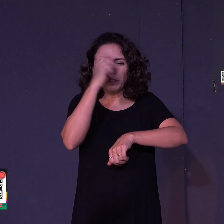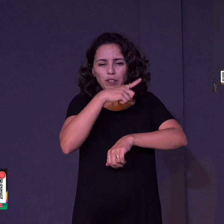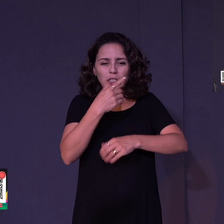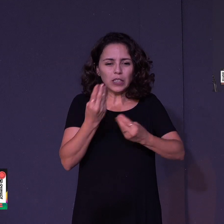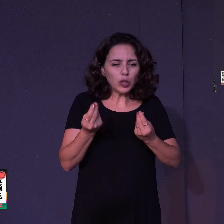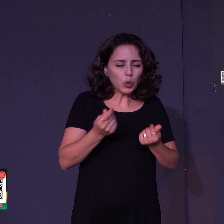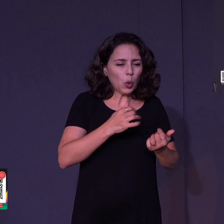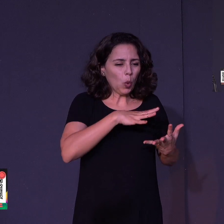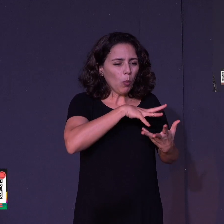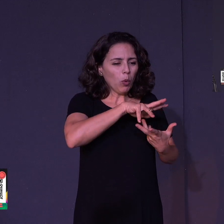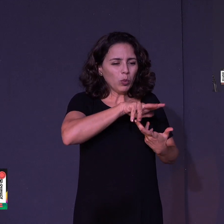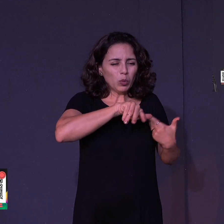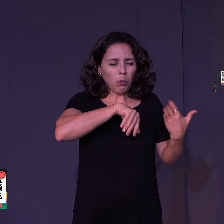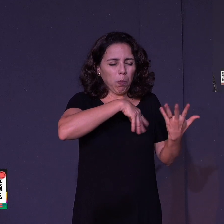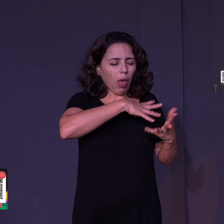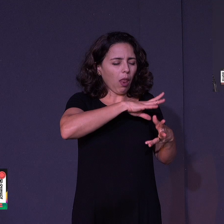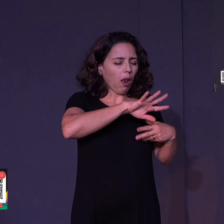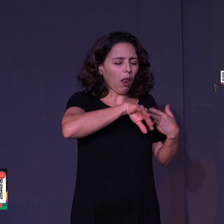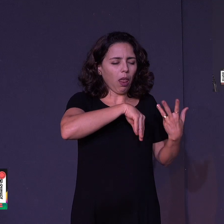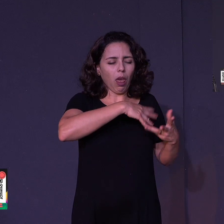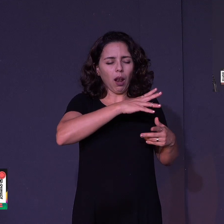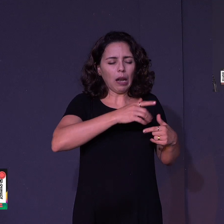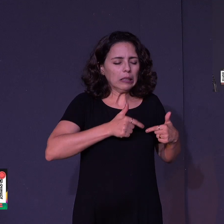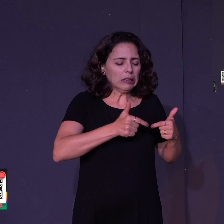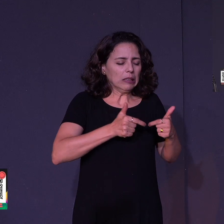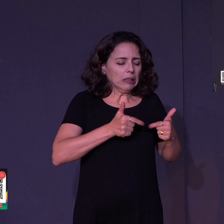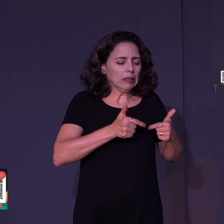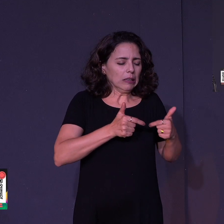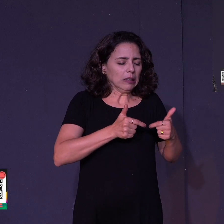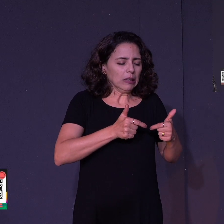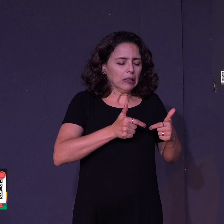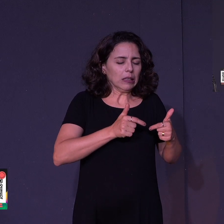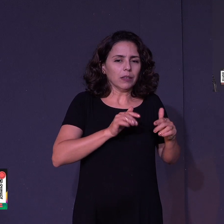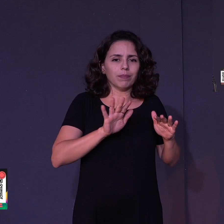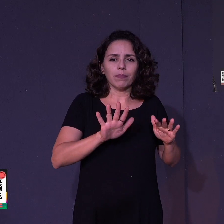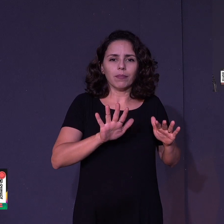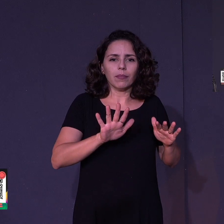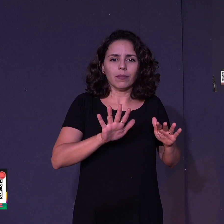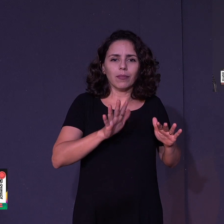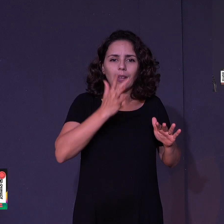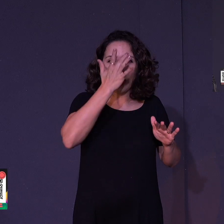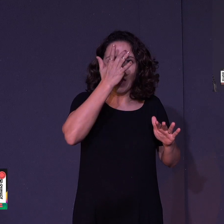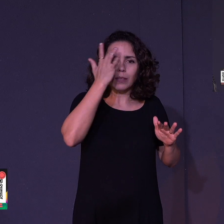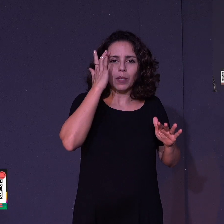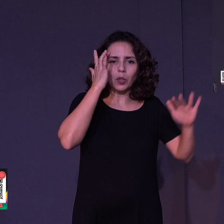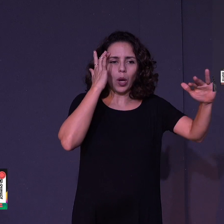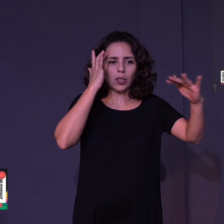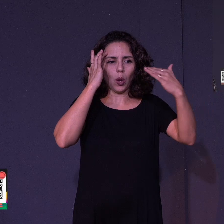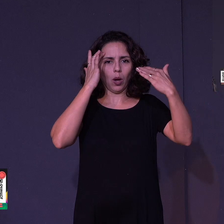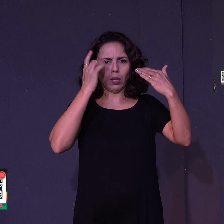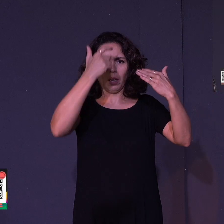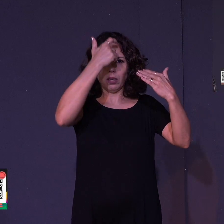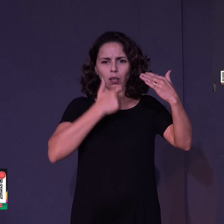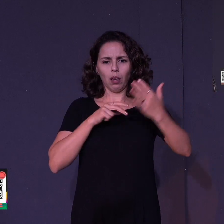por dificuldade. Eu posso estar passando por dificuldade. Lutas tremendas. E quando as pessoas olham para mim e para você e dizem: mas como pode estar de pé?